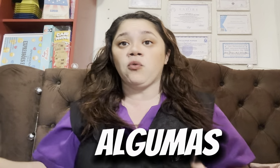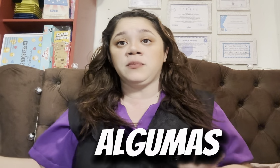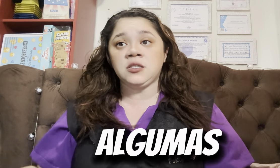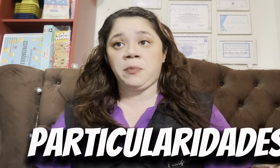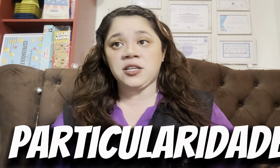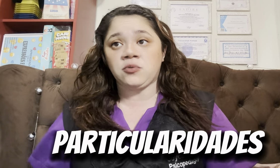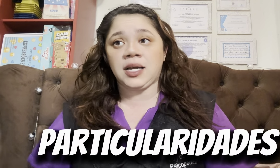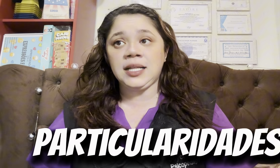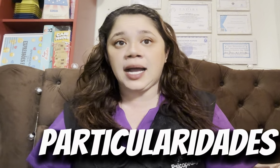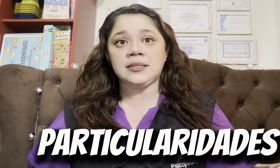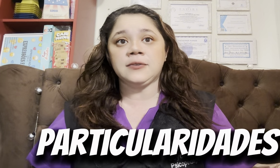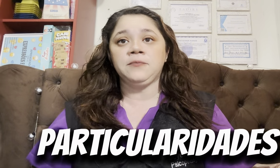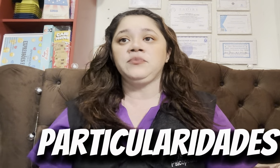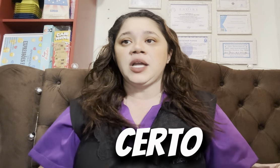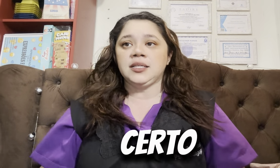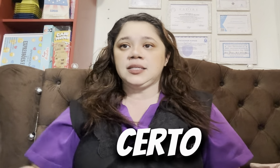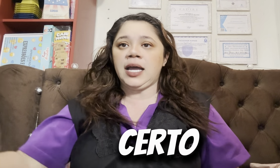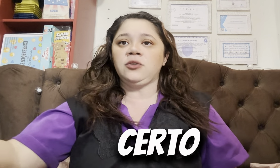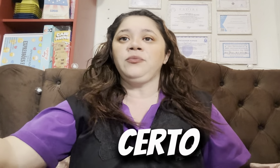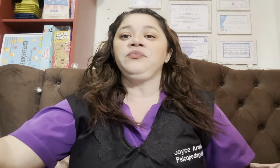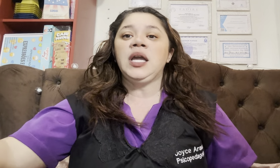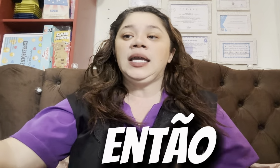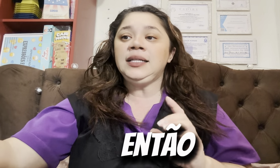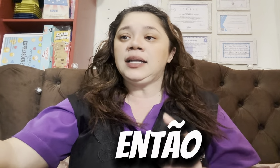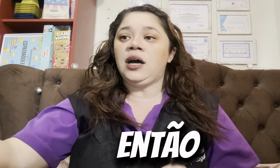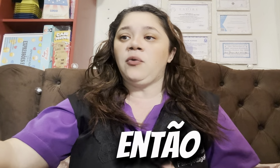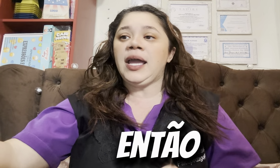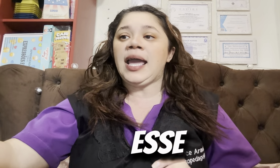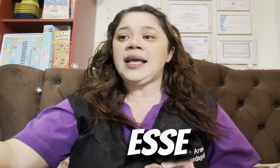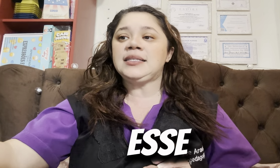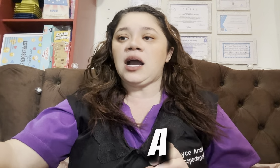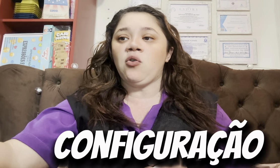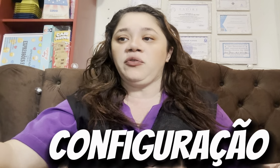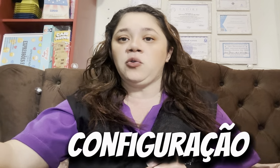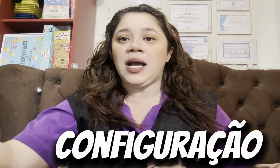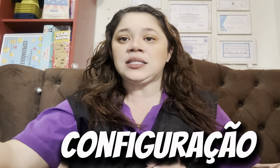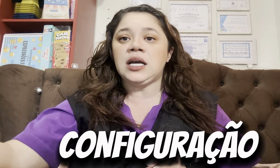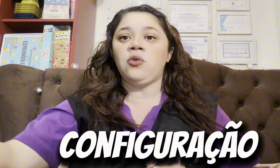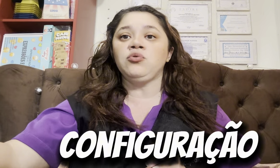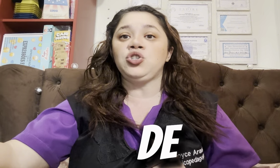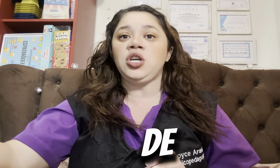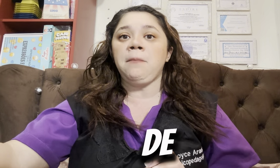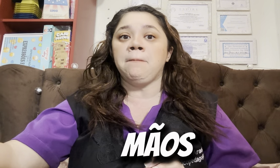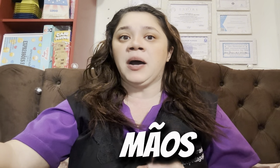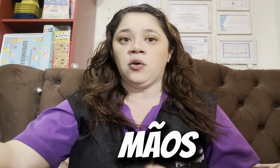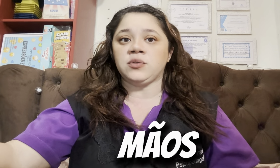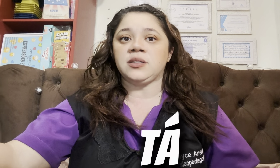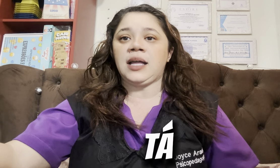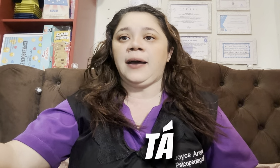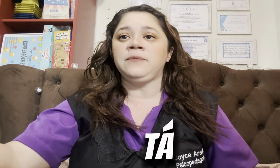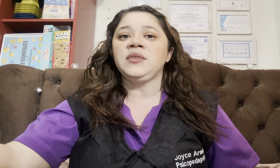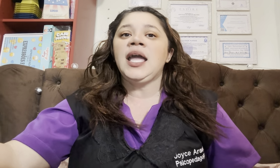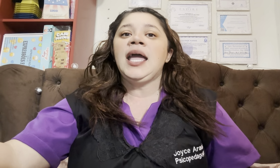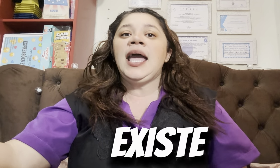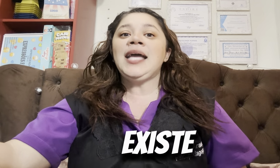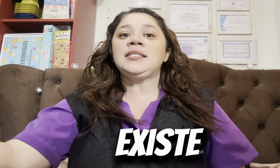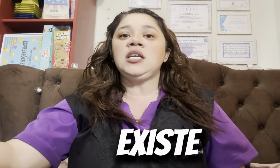algumas particularidades, certo? Então, essa é a configuração de mãos, tá? Existe